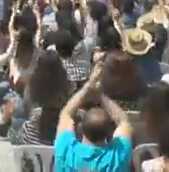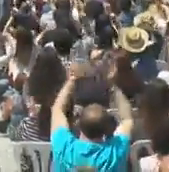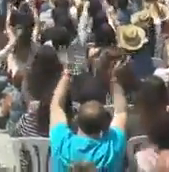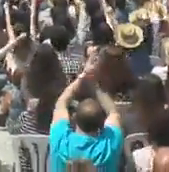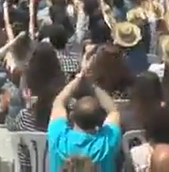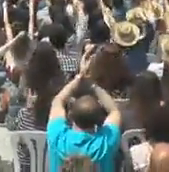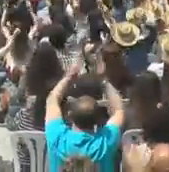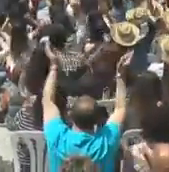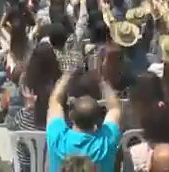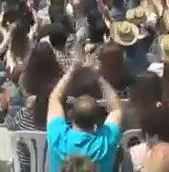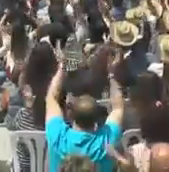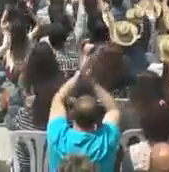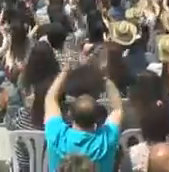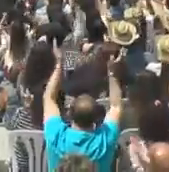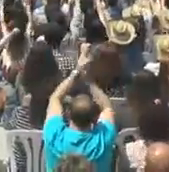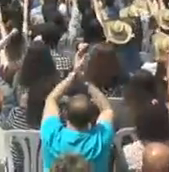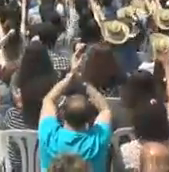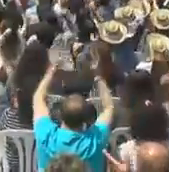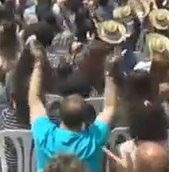Que se oiga en Valencia.